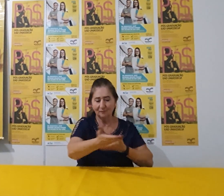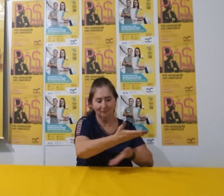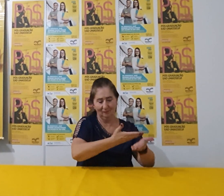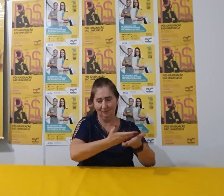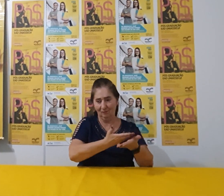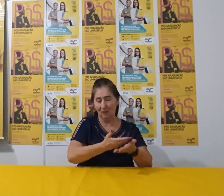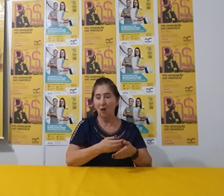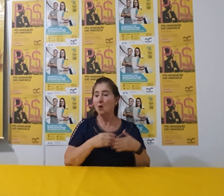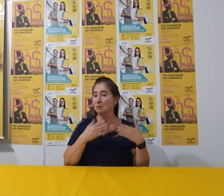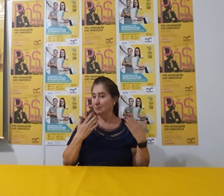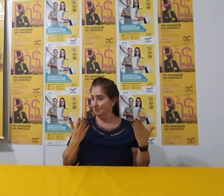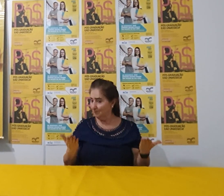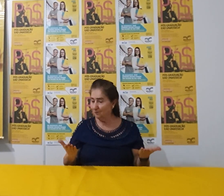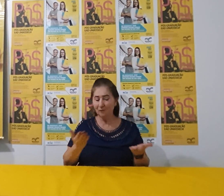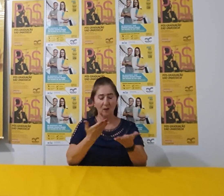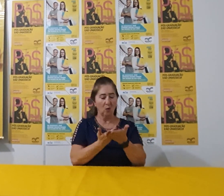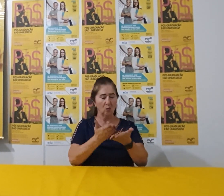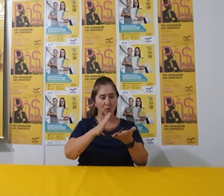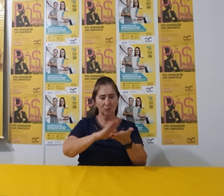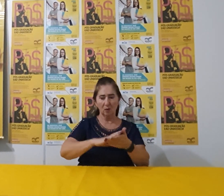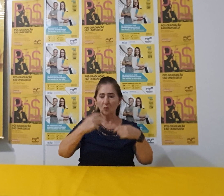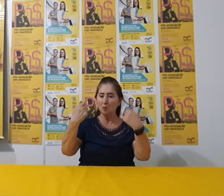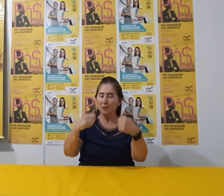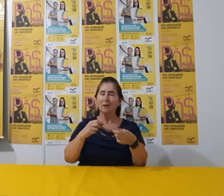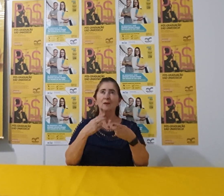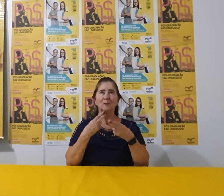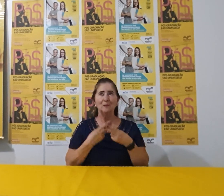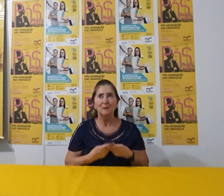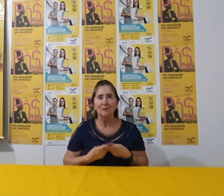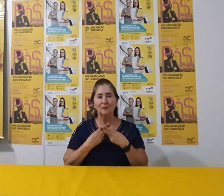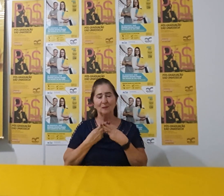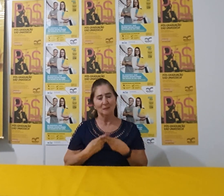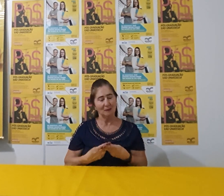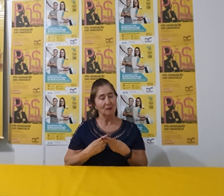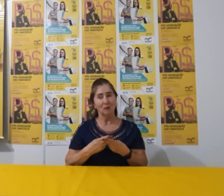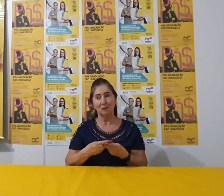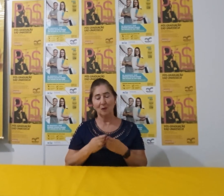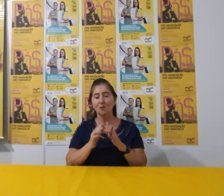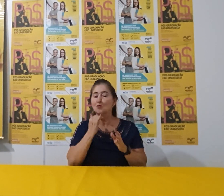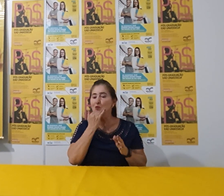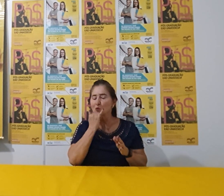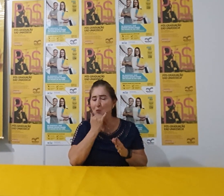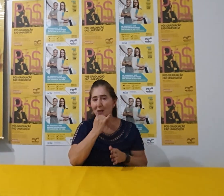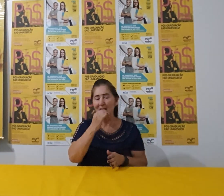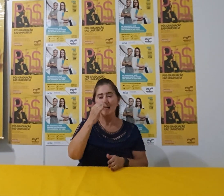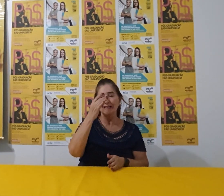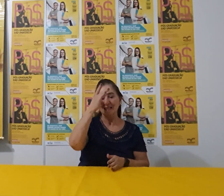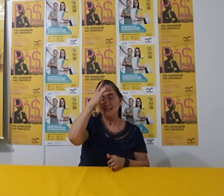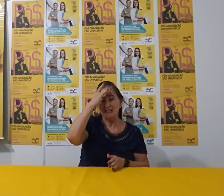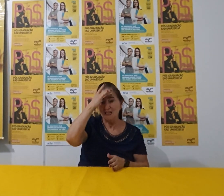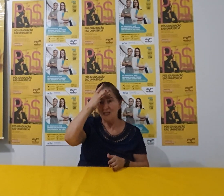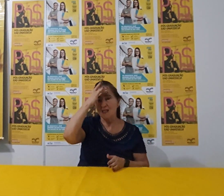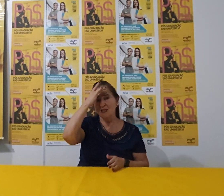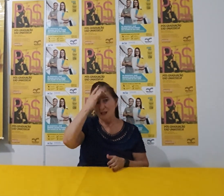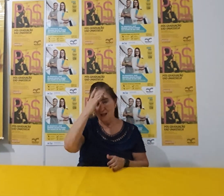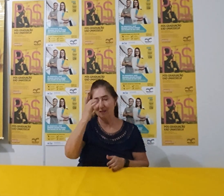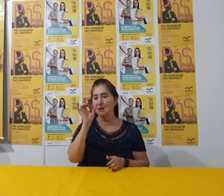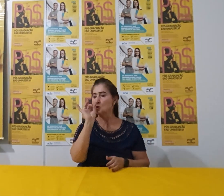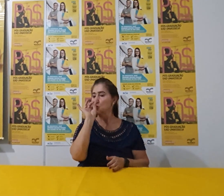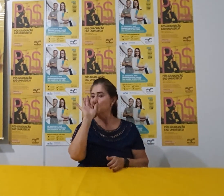sendo que o intérprete precisa ter ciência que em sala de aula ele não pode assumir o papel